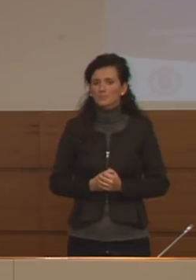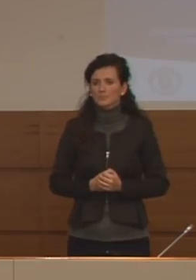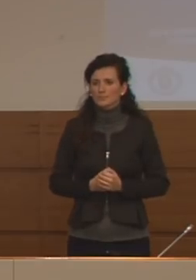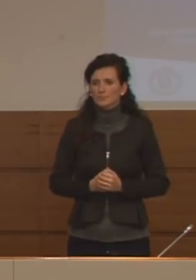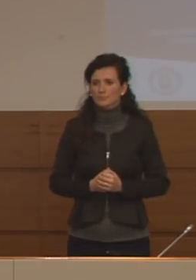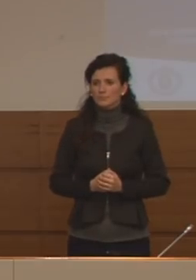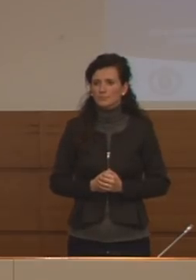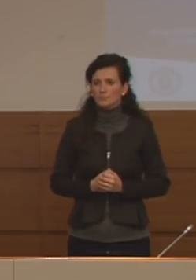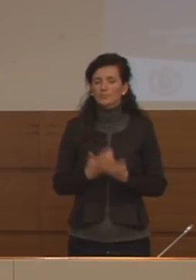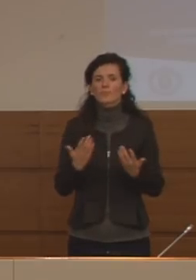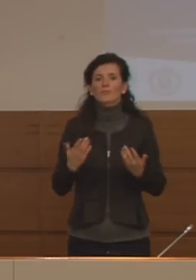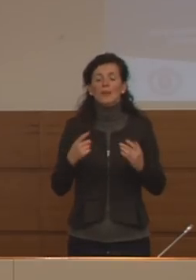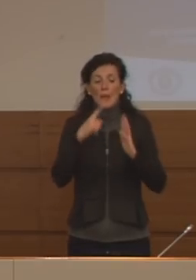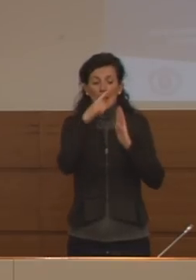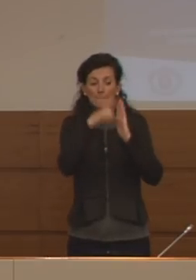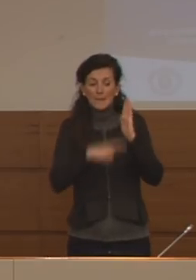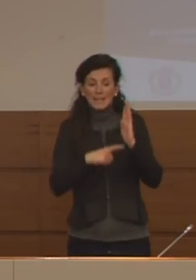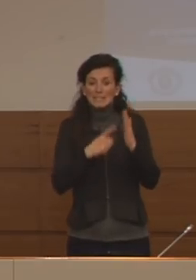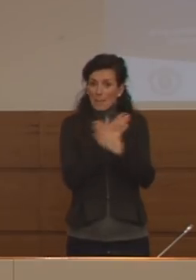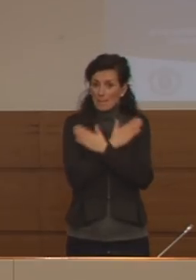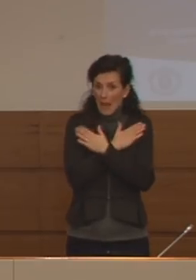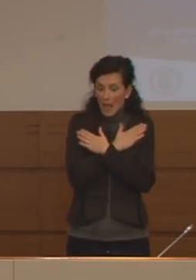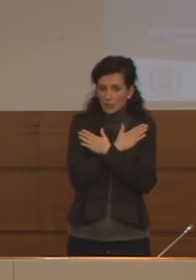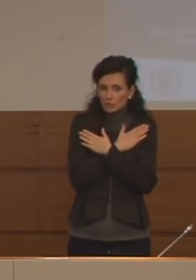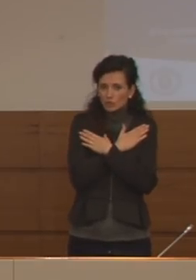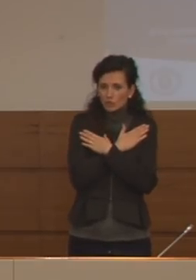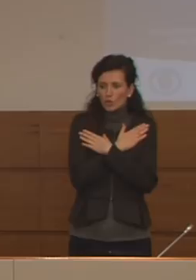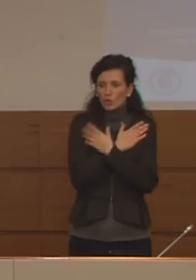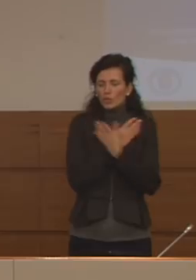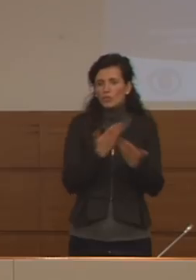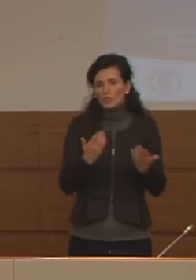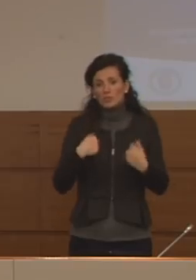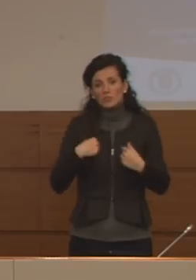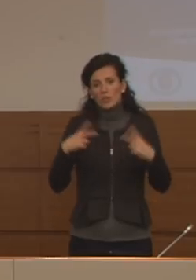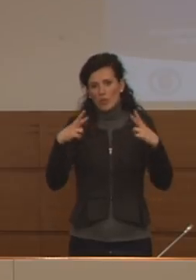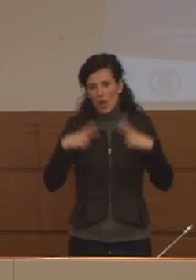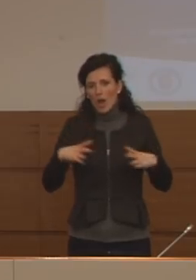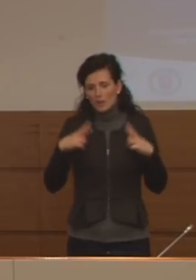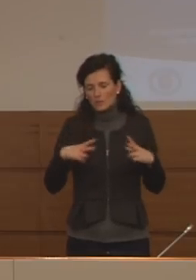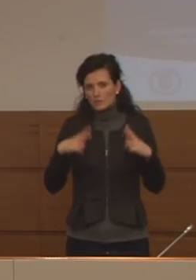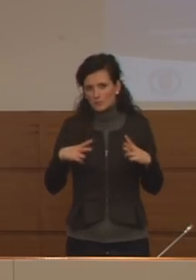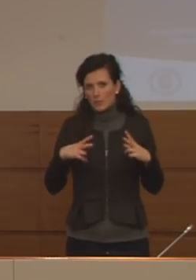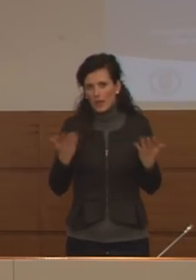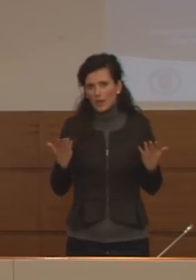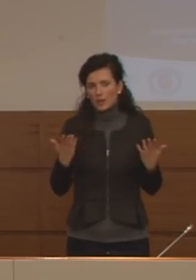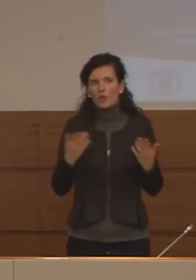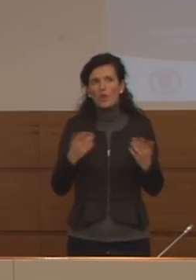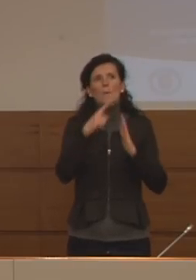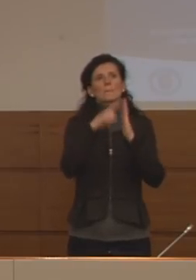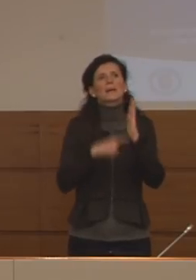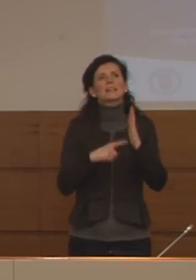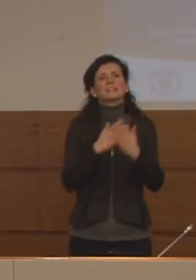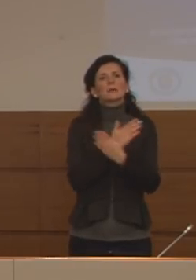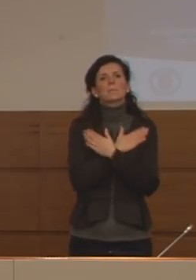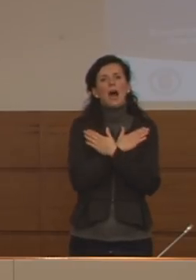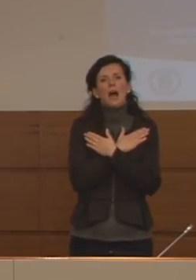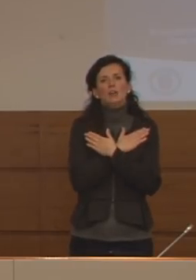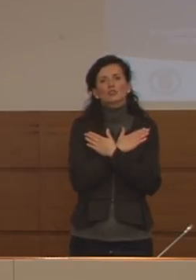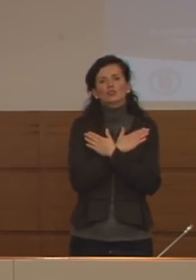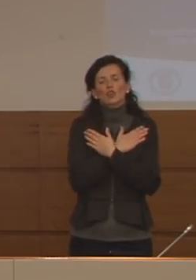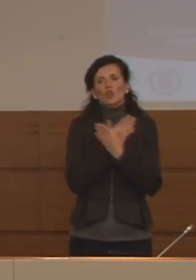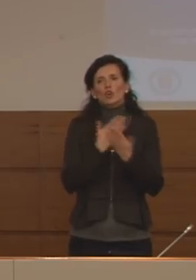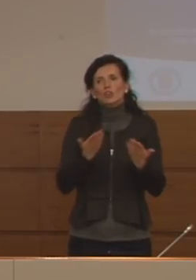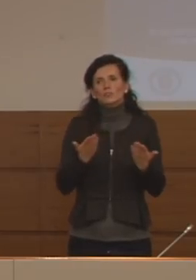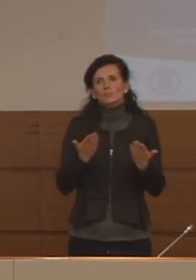il mese di maggio io mi auguro mi auguro vivamente che nel mese di maggio non ci